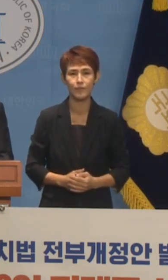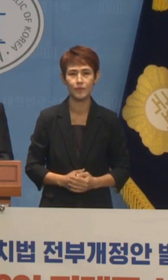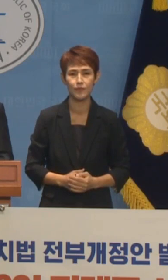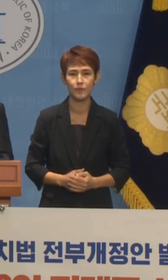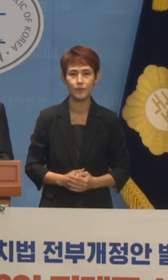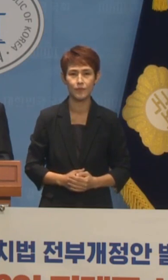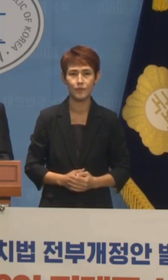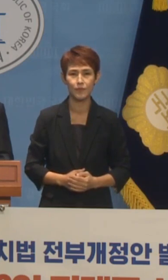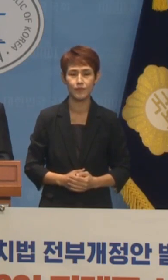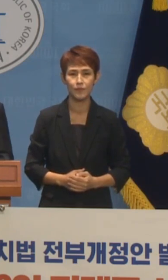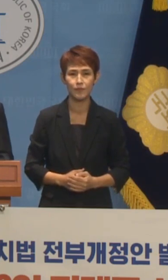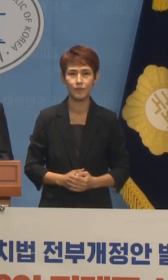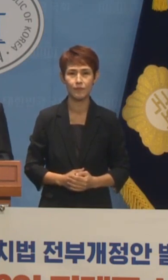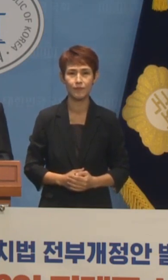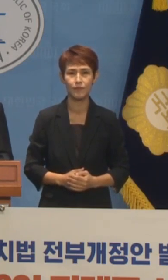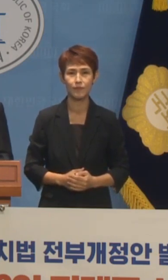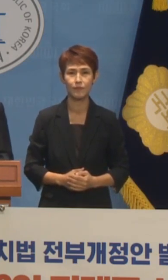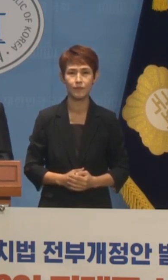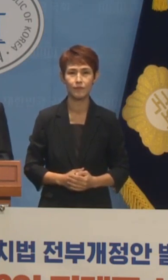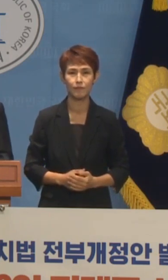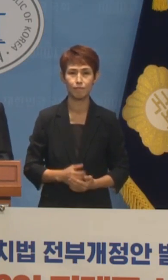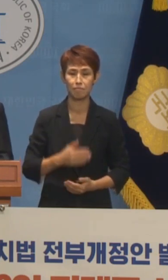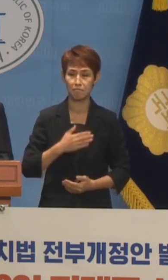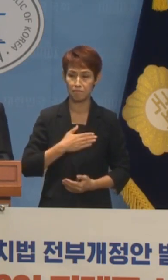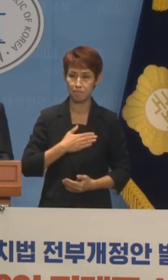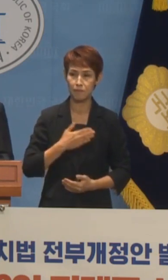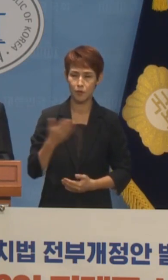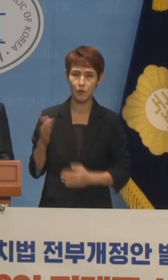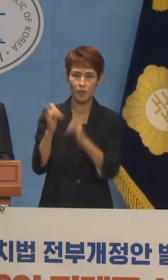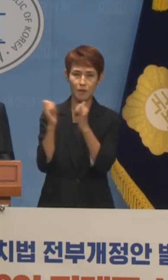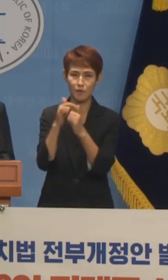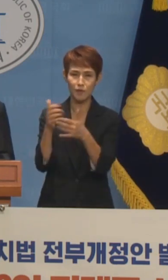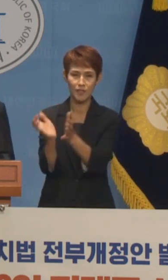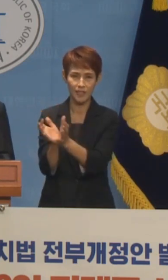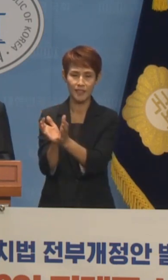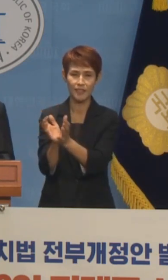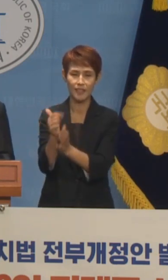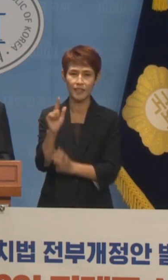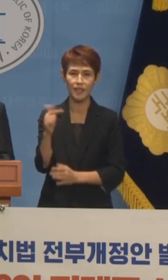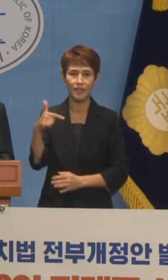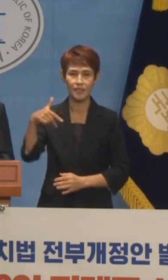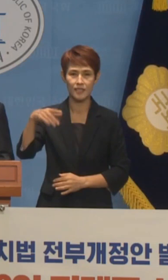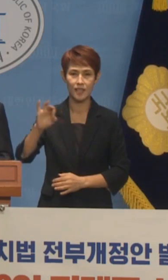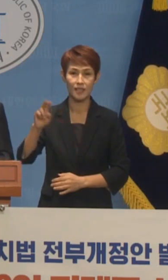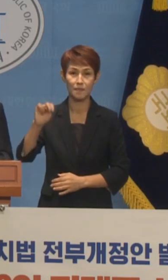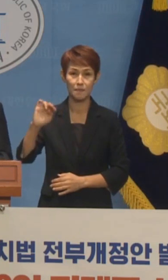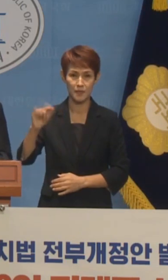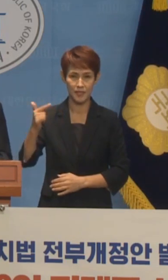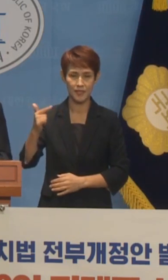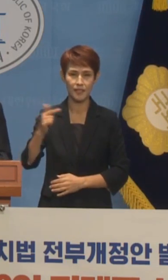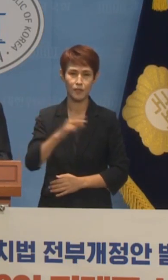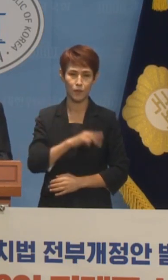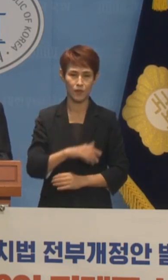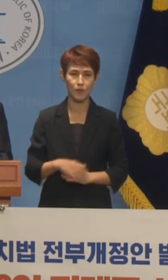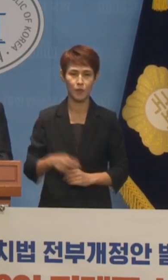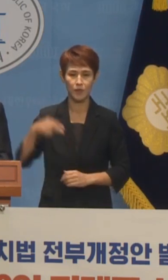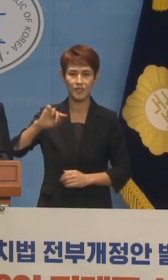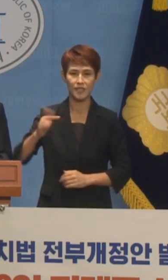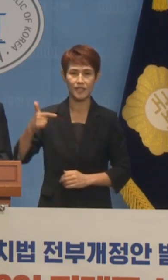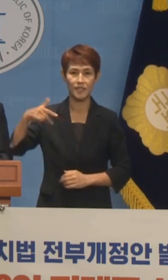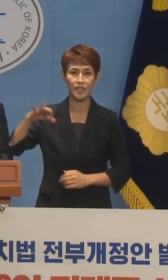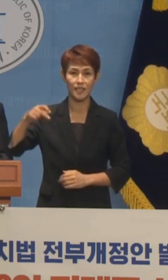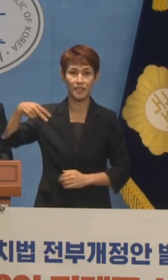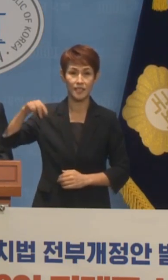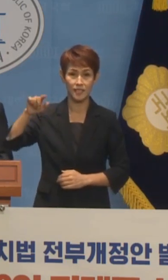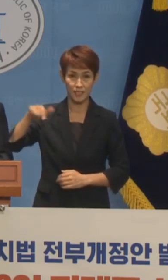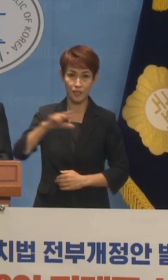기자회견은 어 저와 우리 사회민주당 한창민 의원님 그리고 신장식 의원님이 야 3당을 정무 의원을